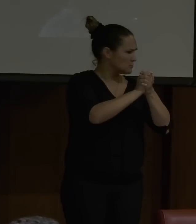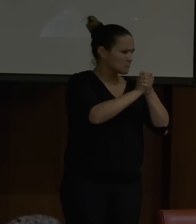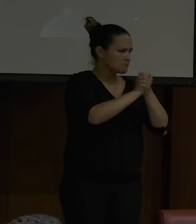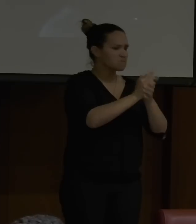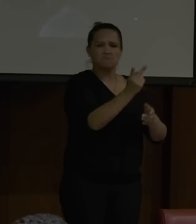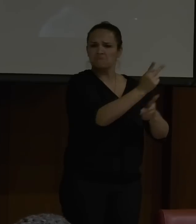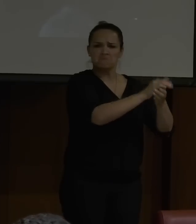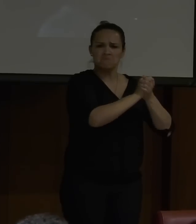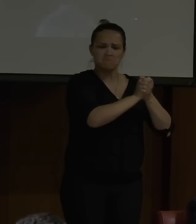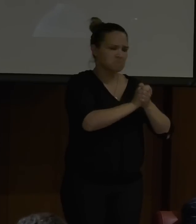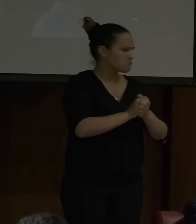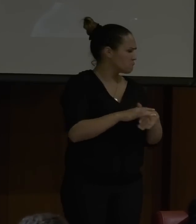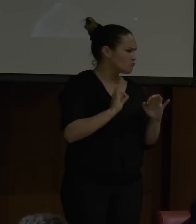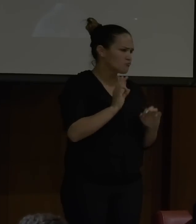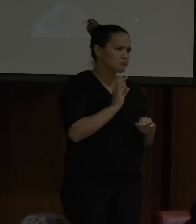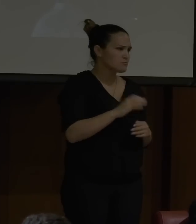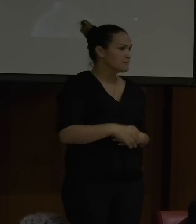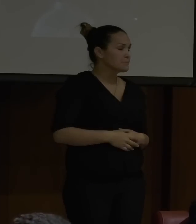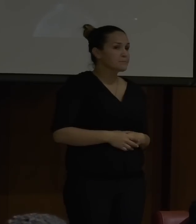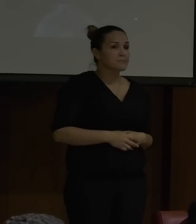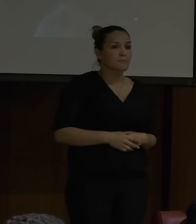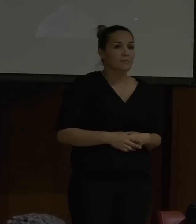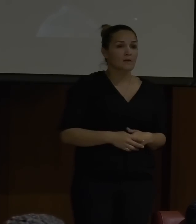fueron buenos amigos.